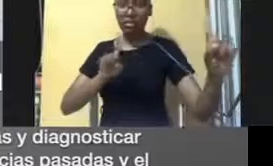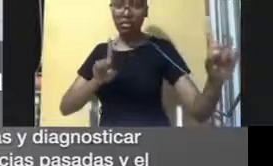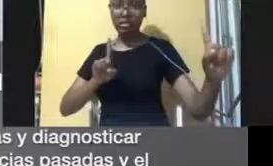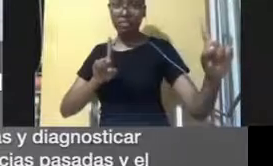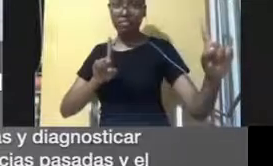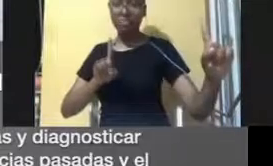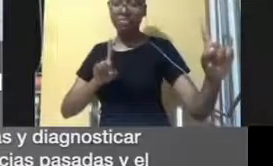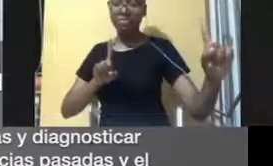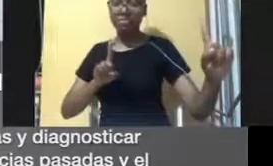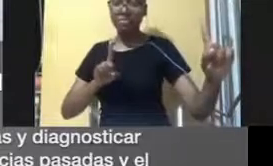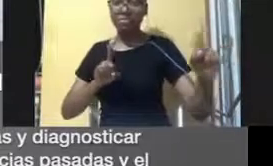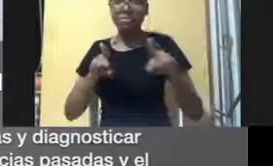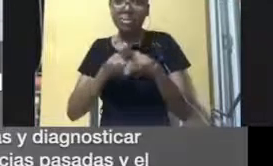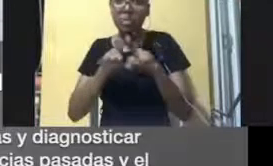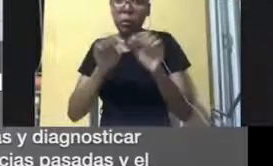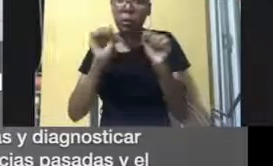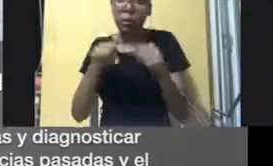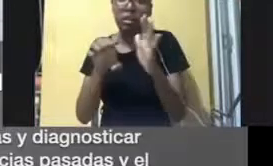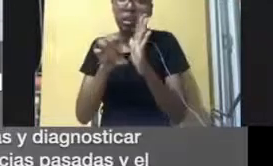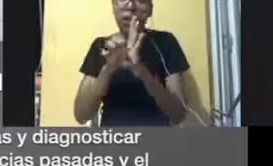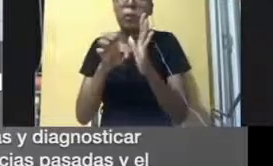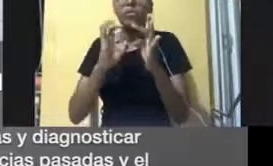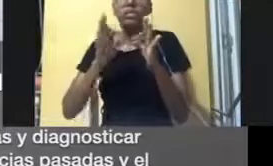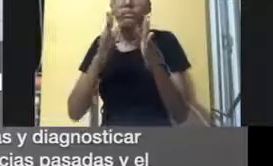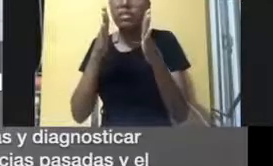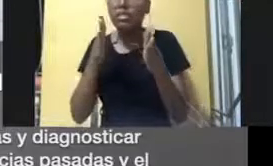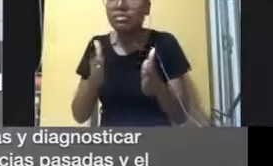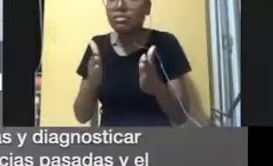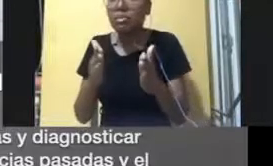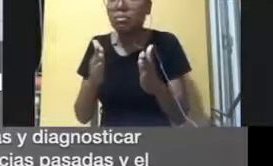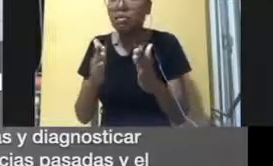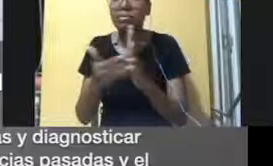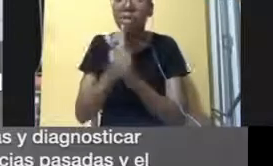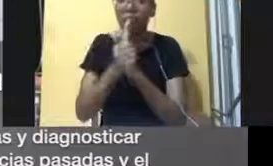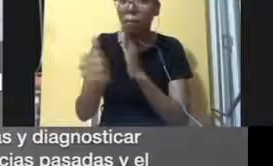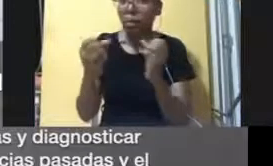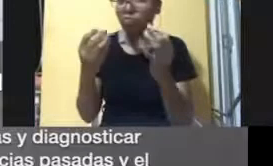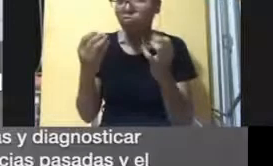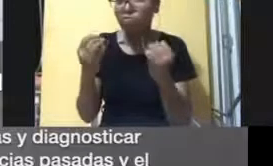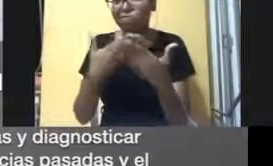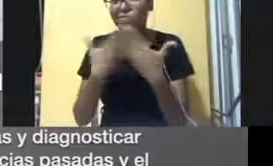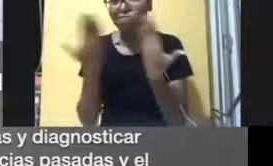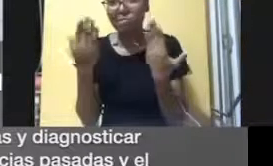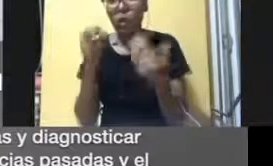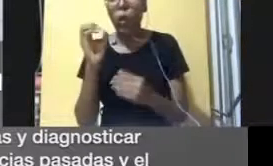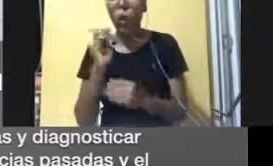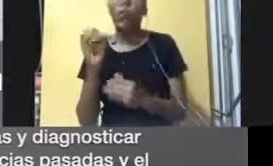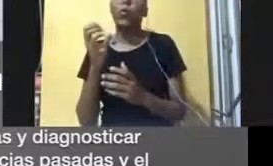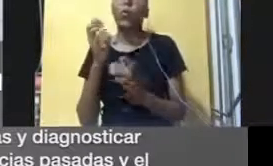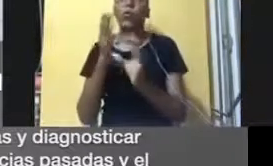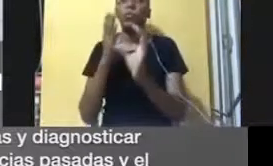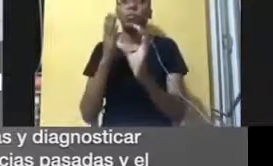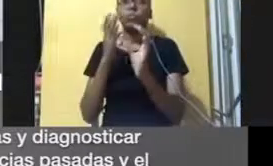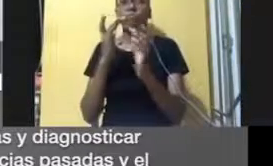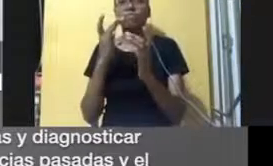es muy preparado o no maneja los términos psicólogos y no pasó la información bien a la